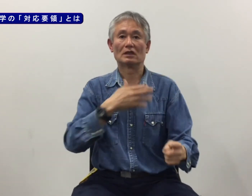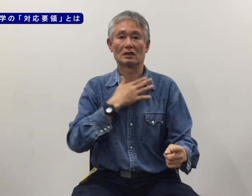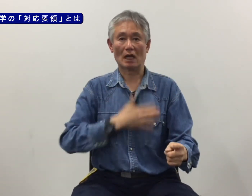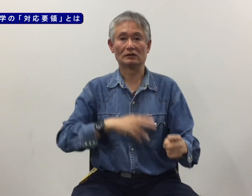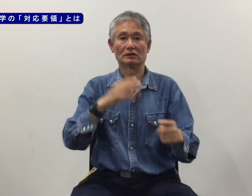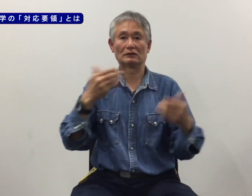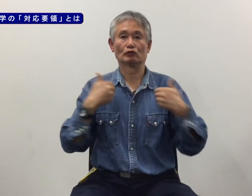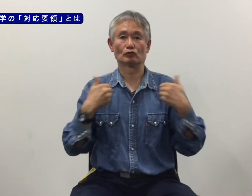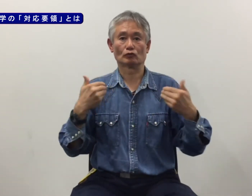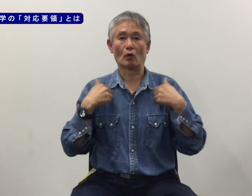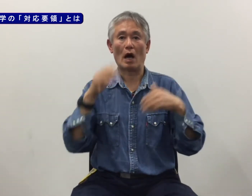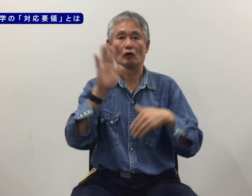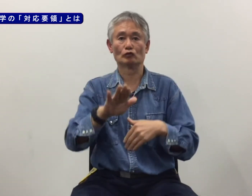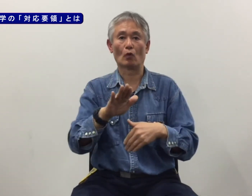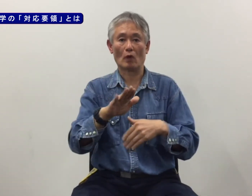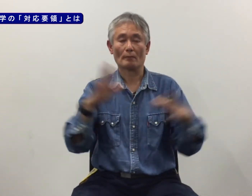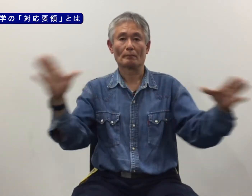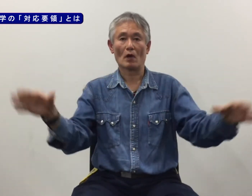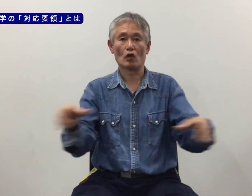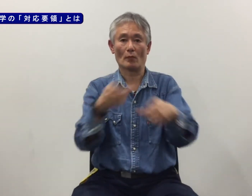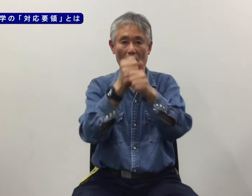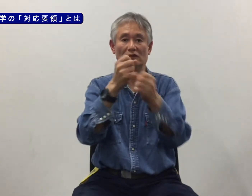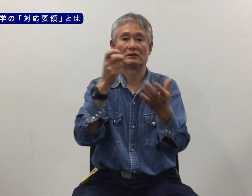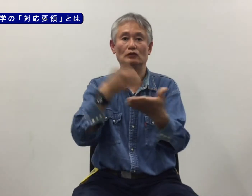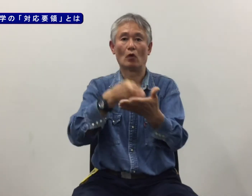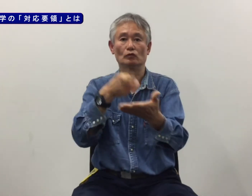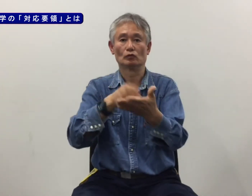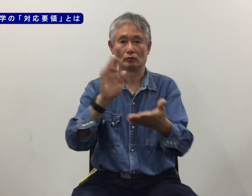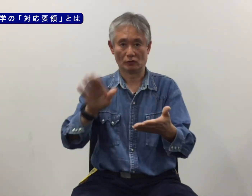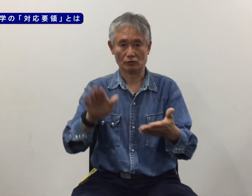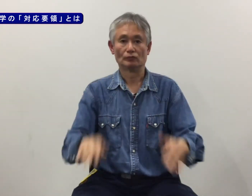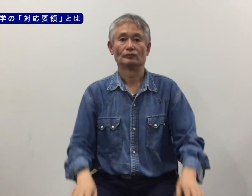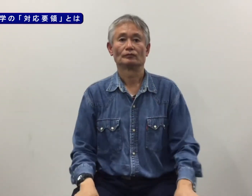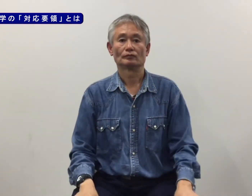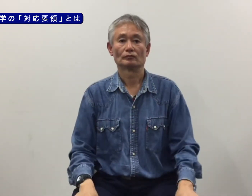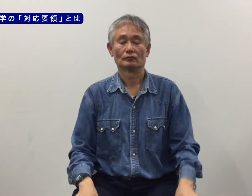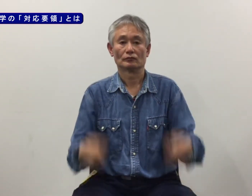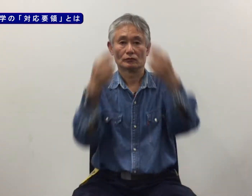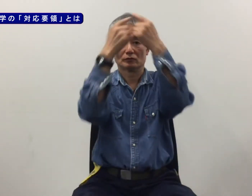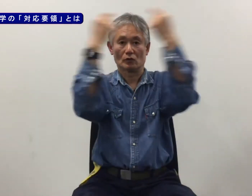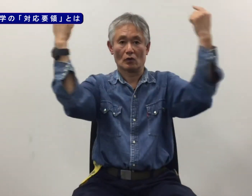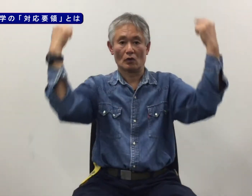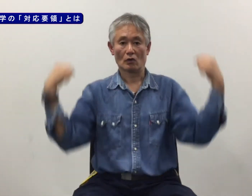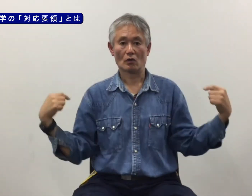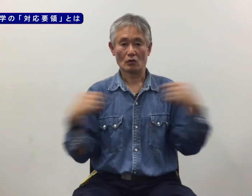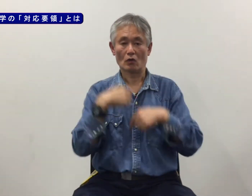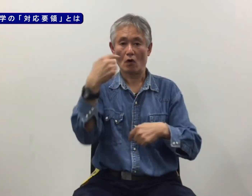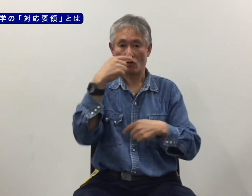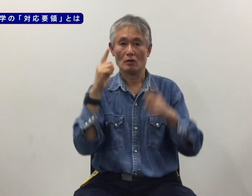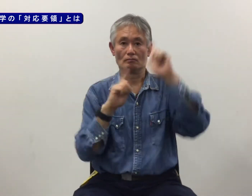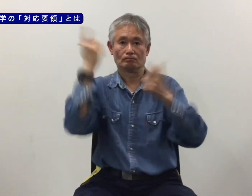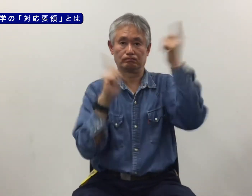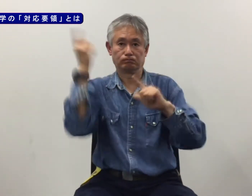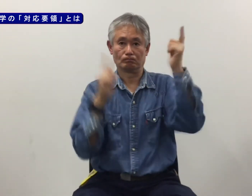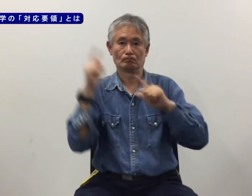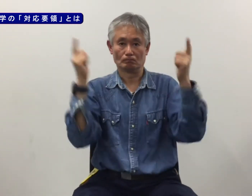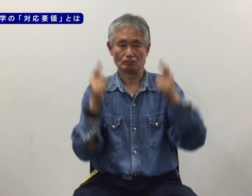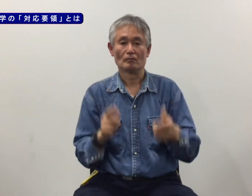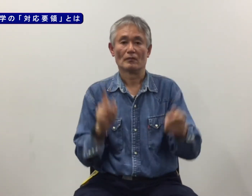理解しておく必要があることをまとめた規則ですこの動画は大大容量